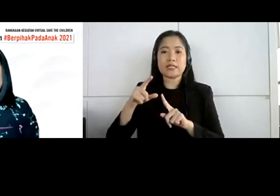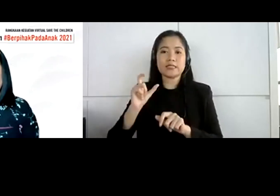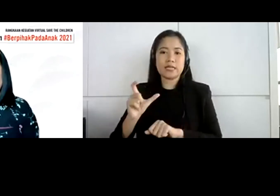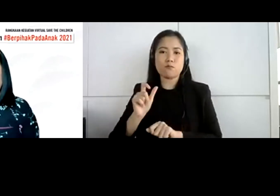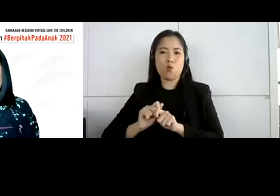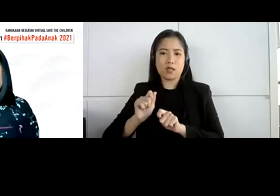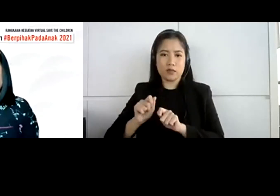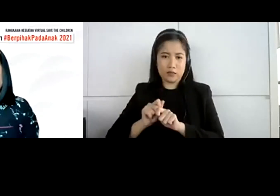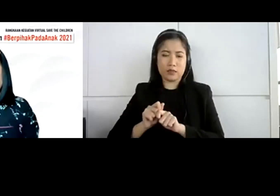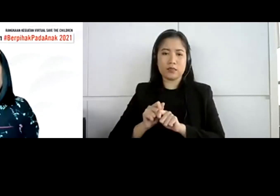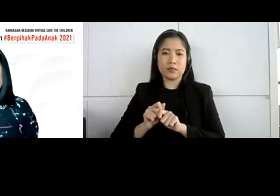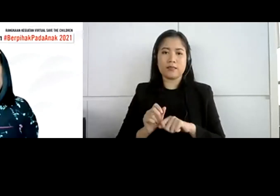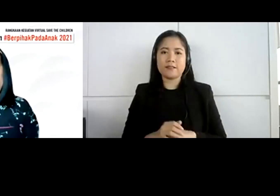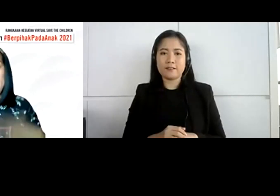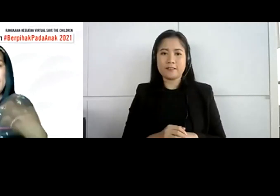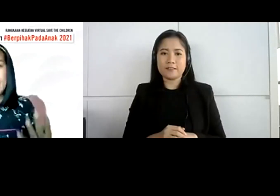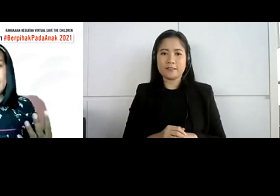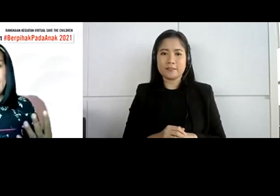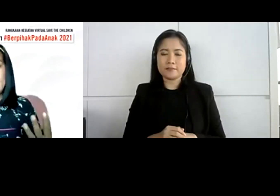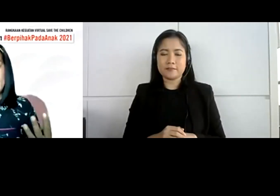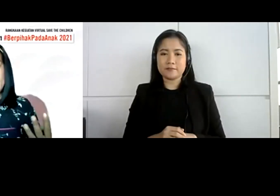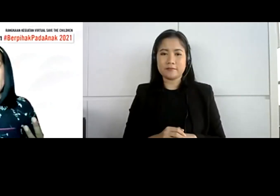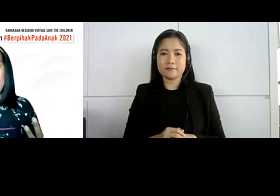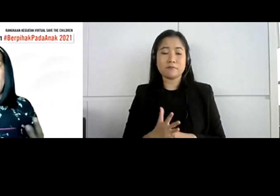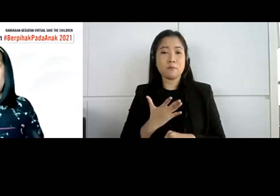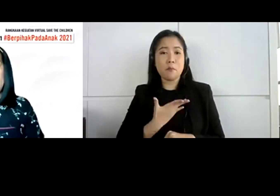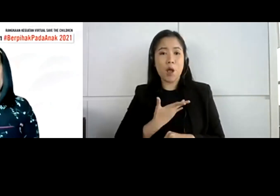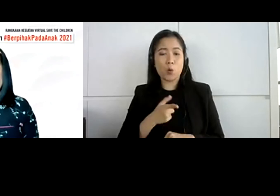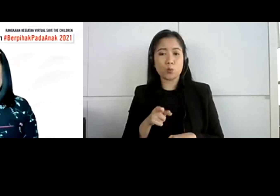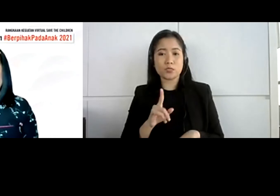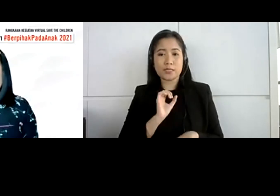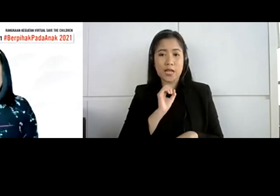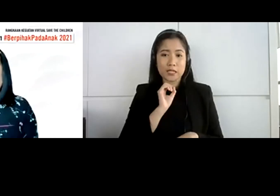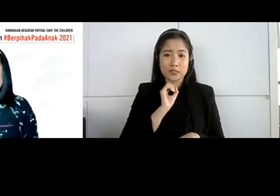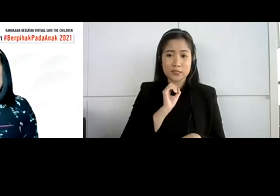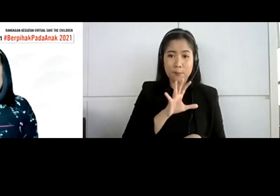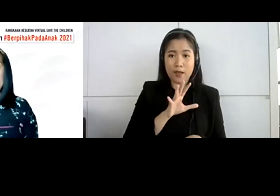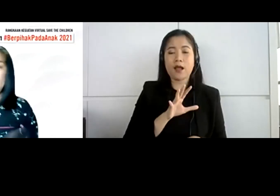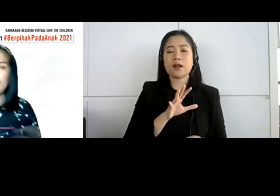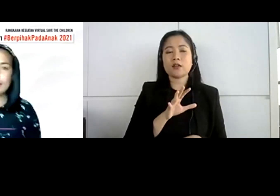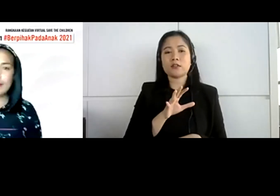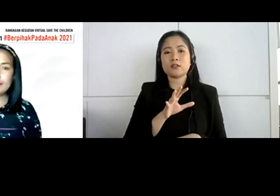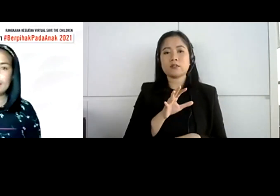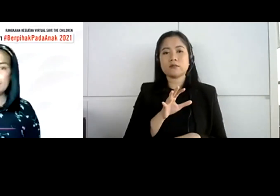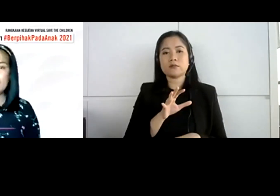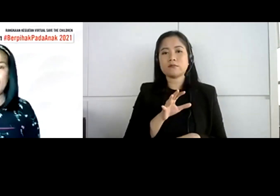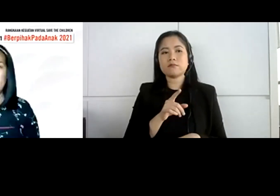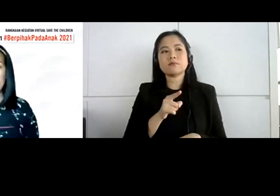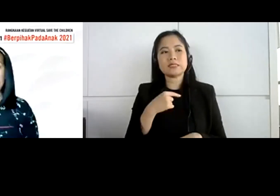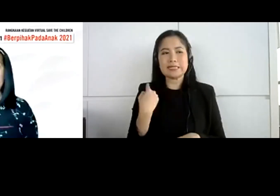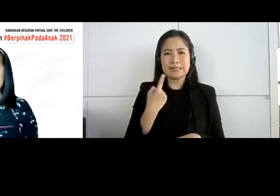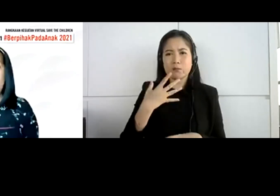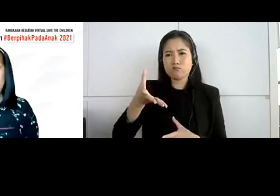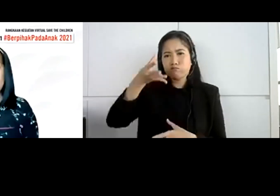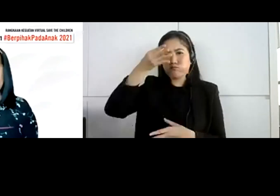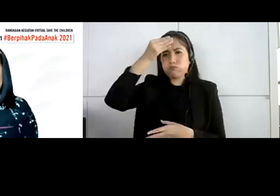untuk ini menyampaikan apa yang ini telah kami dapatkan